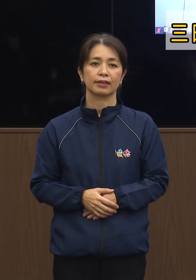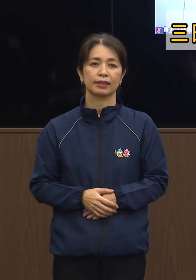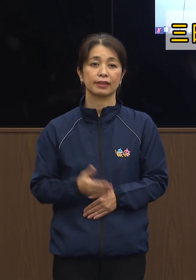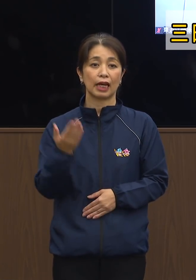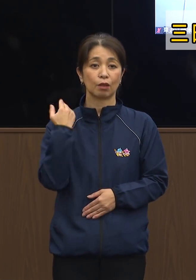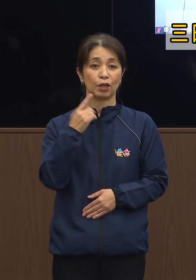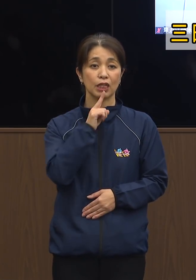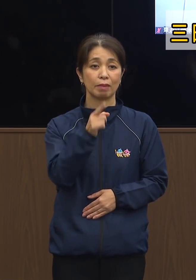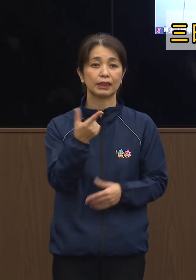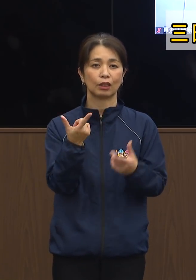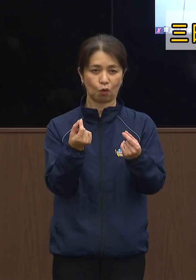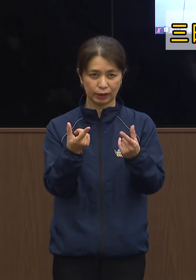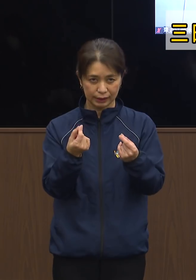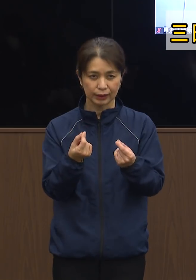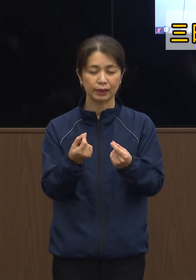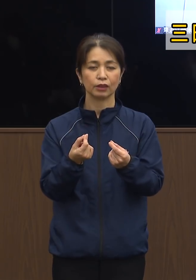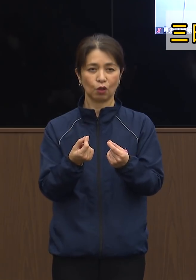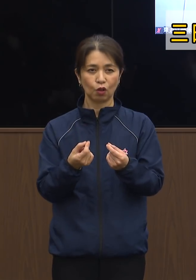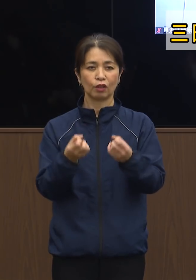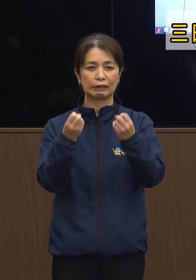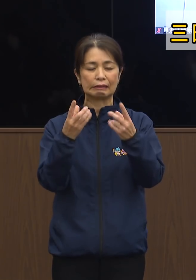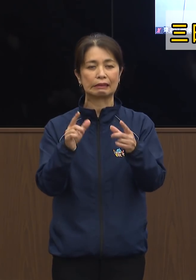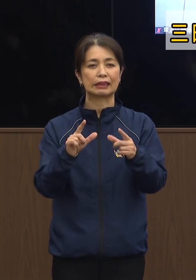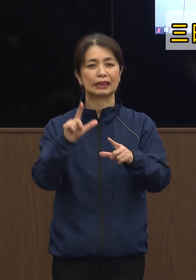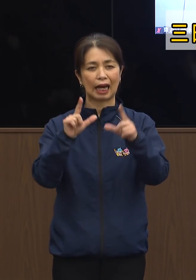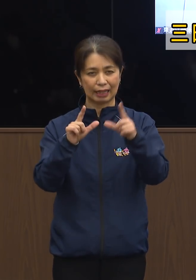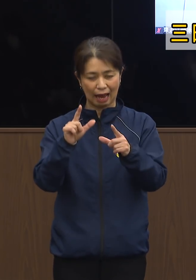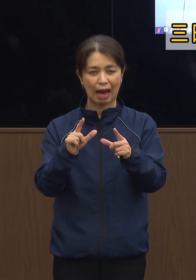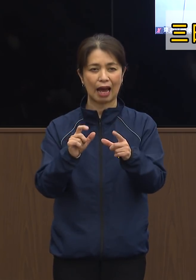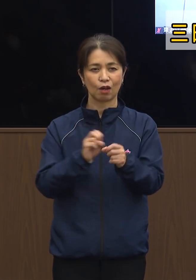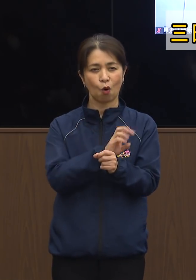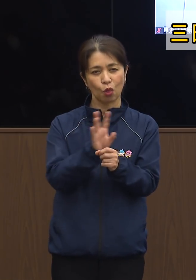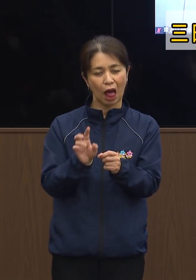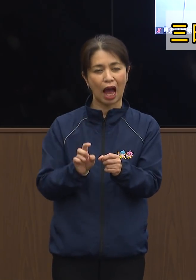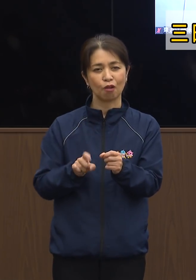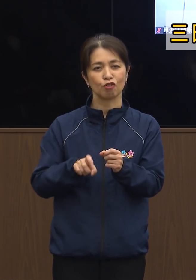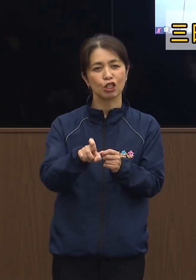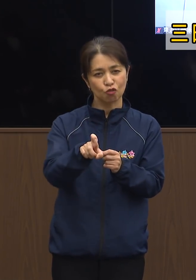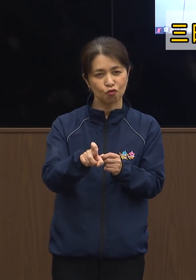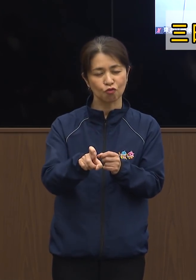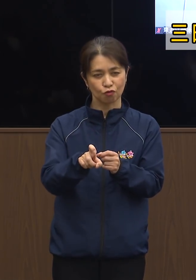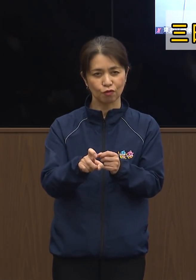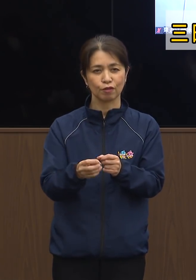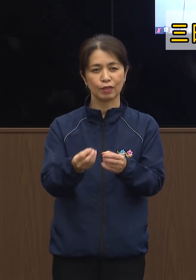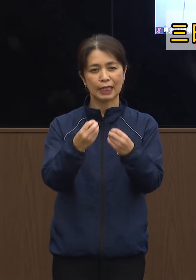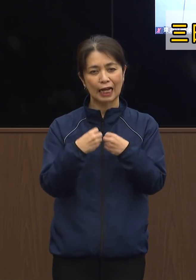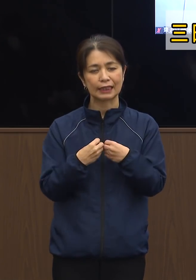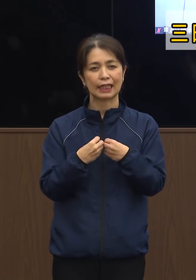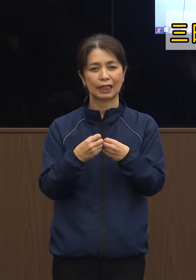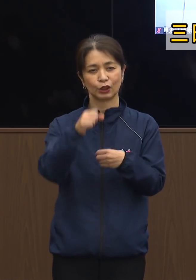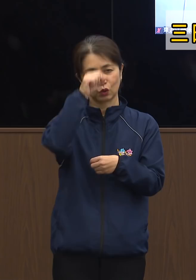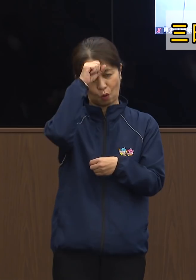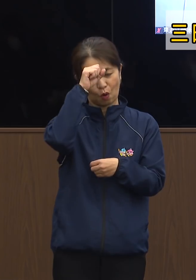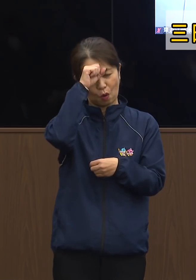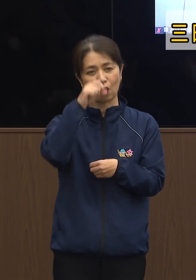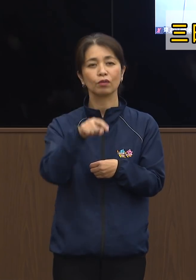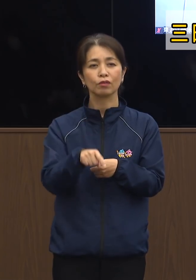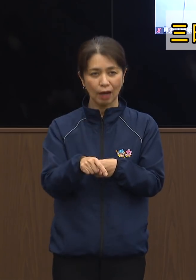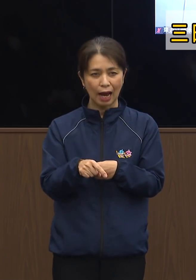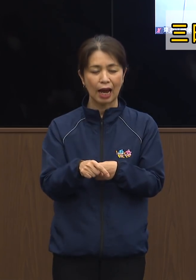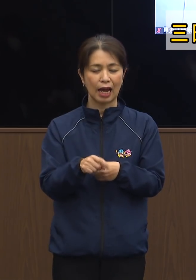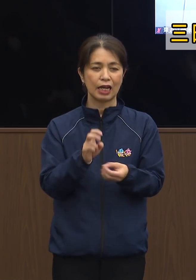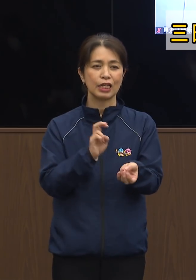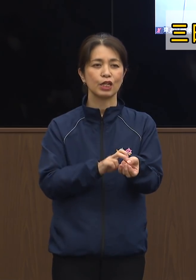先ほども申し上げたように、この新型コロナウイルス感染症の対応に医療機関等の現